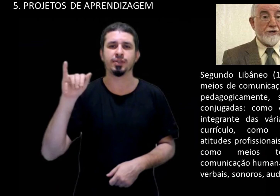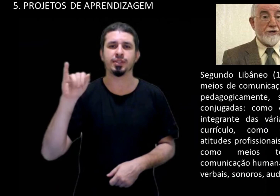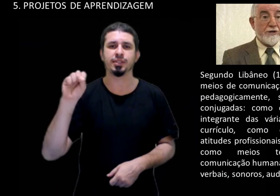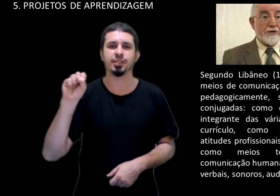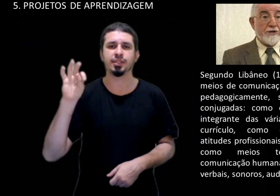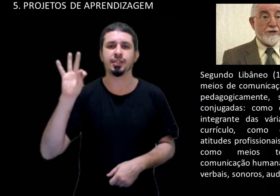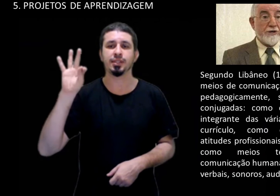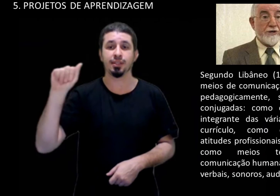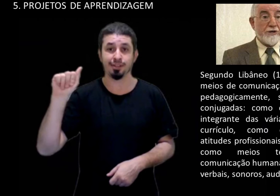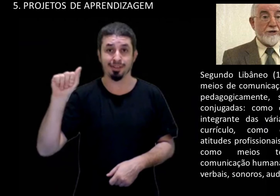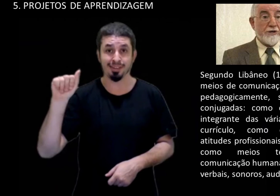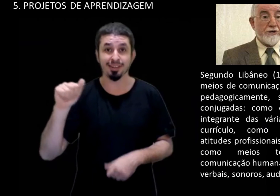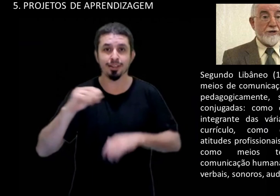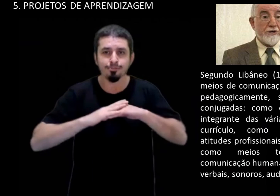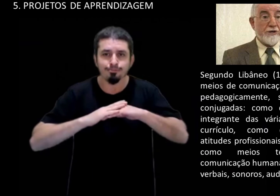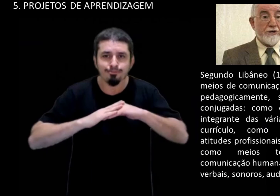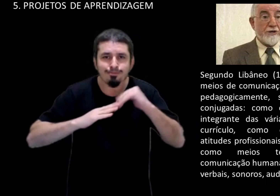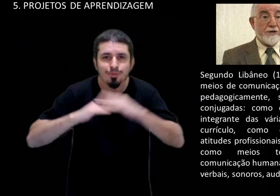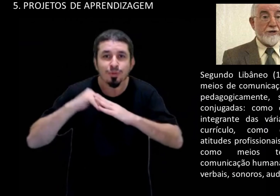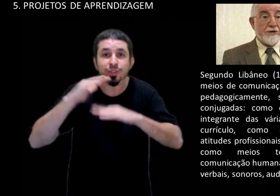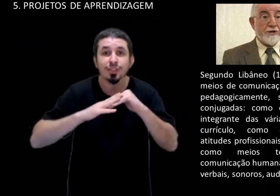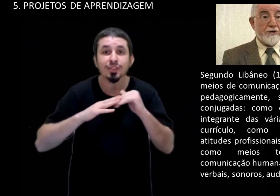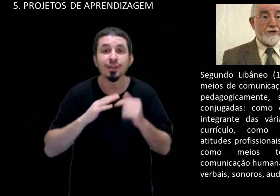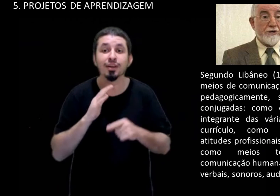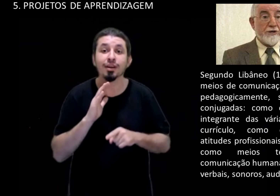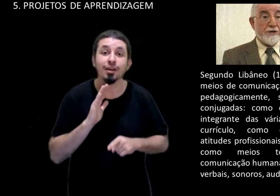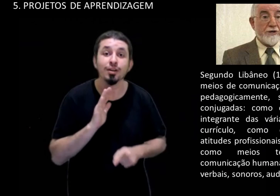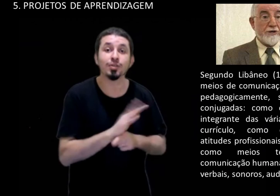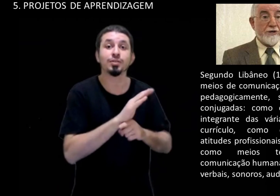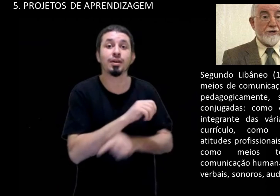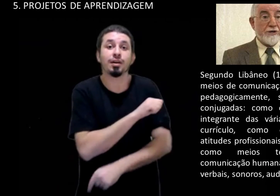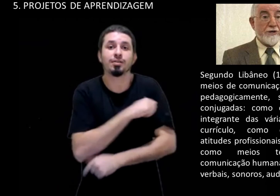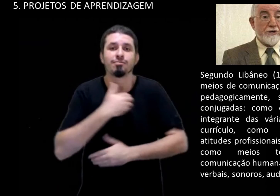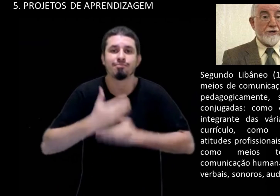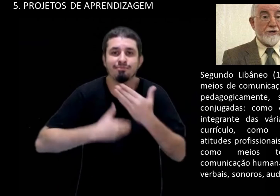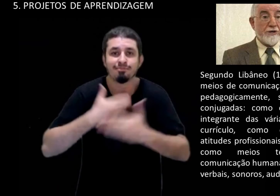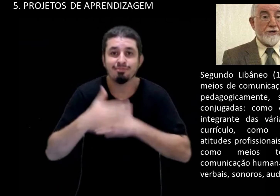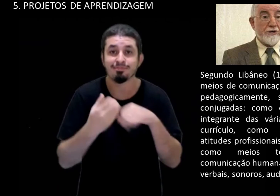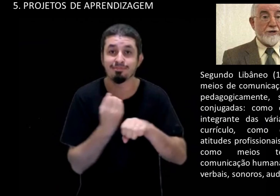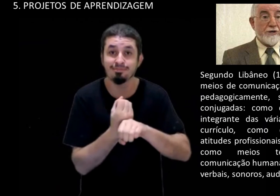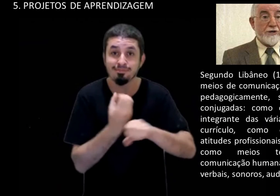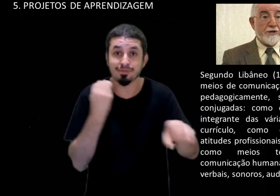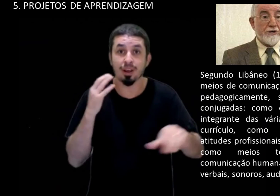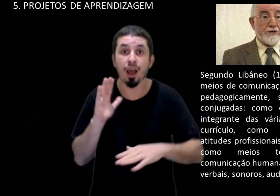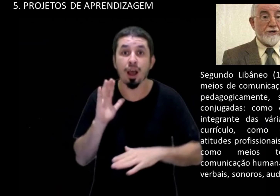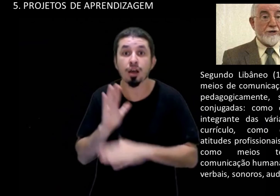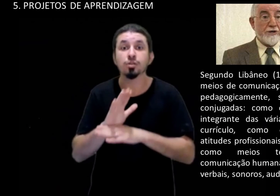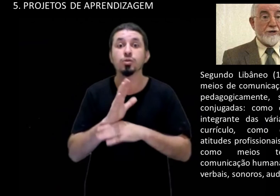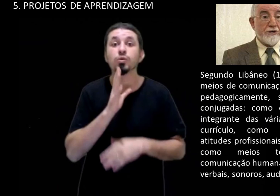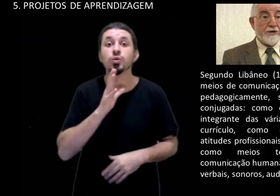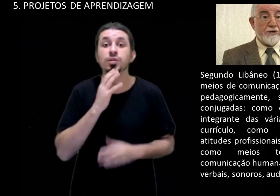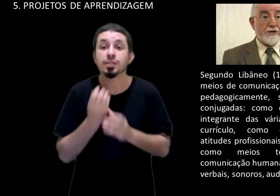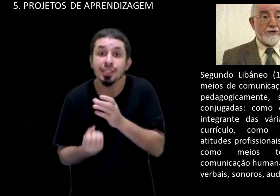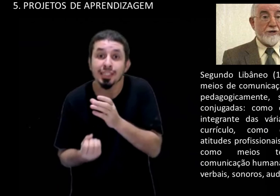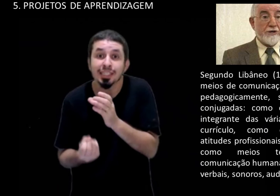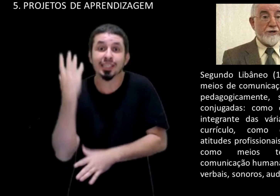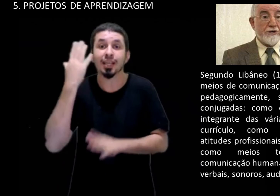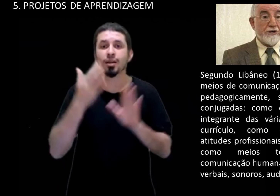buscando contemplar a interação dos alunos no processo de ensino-aprendizagem, através das construções de